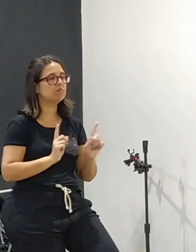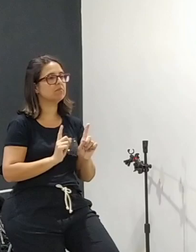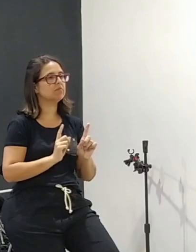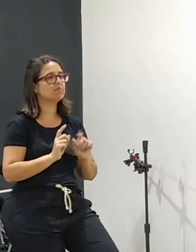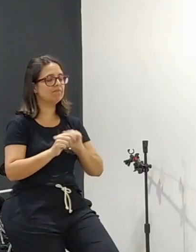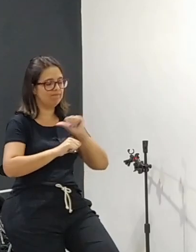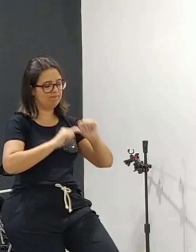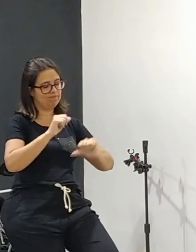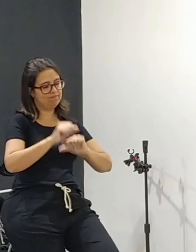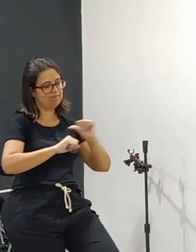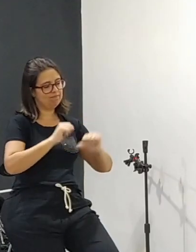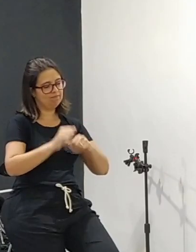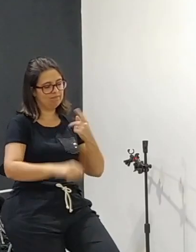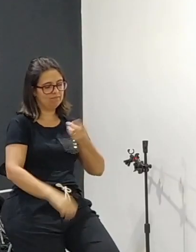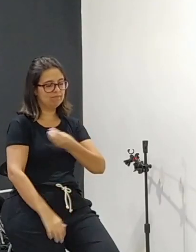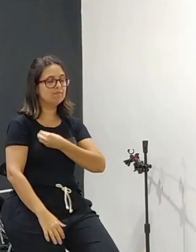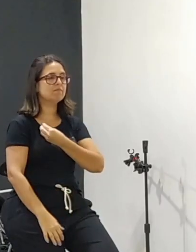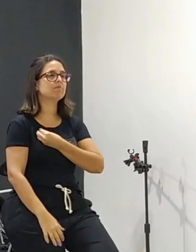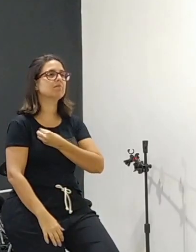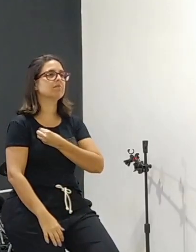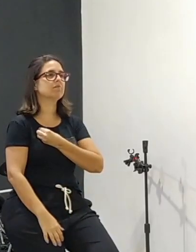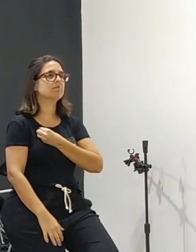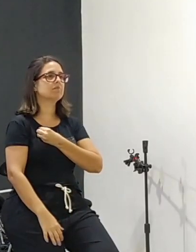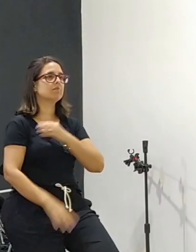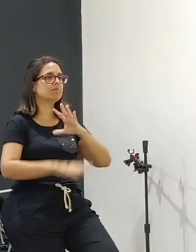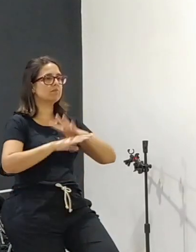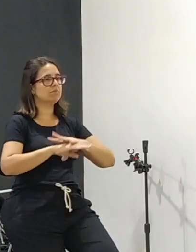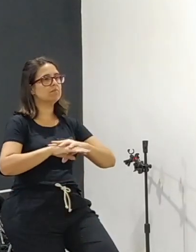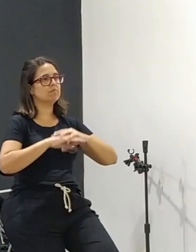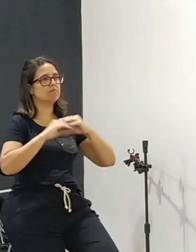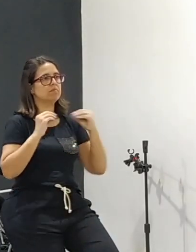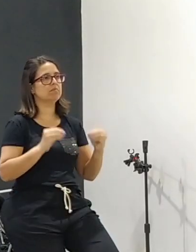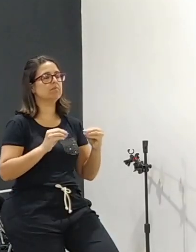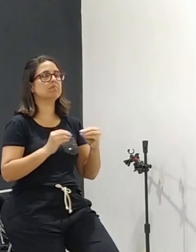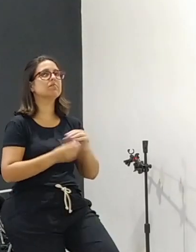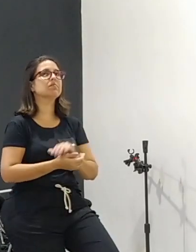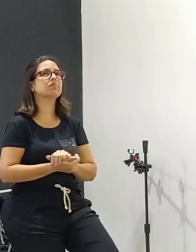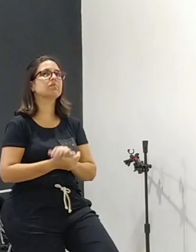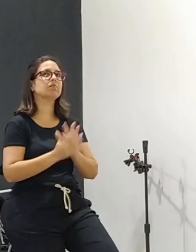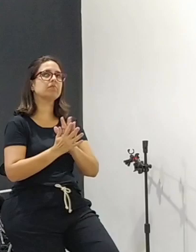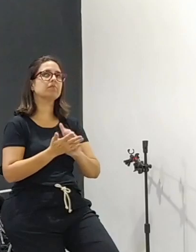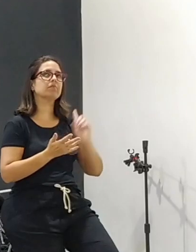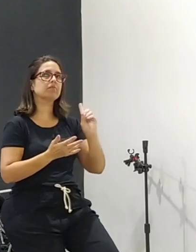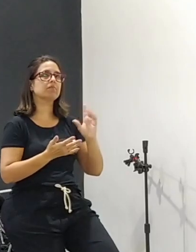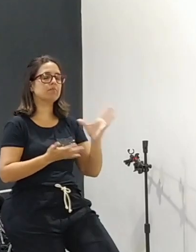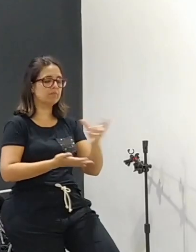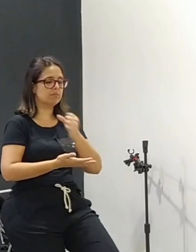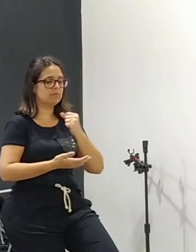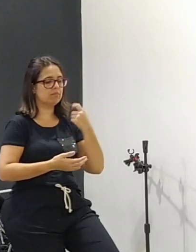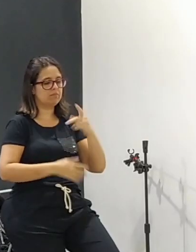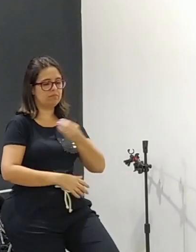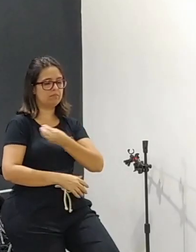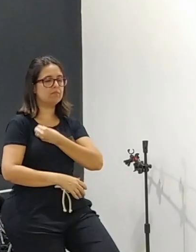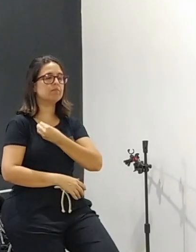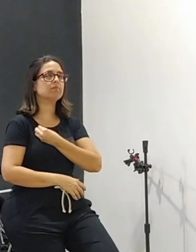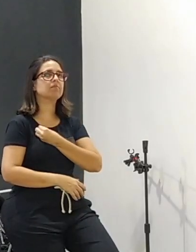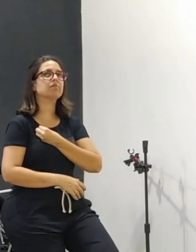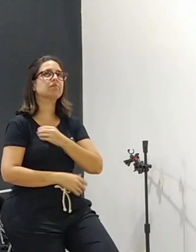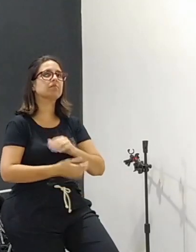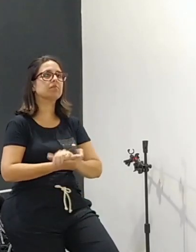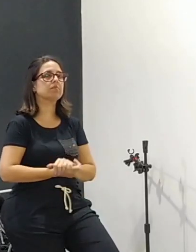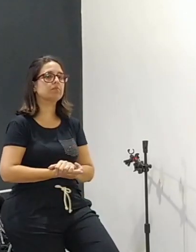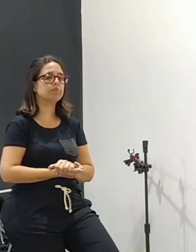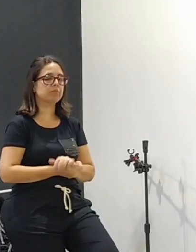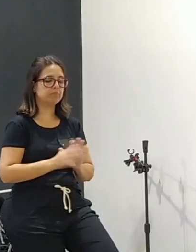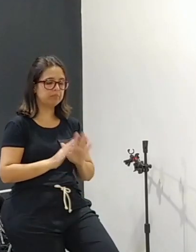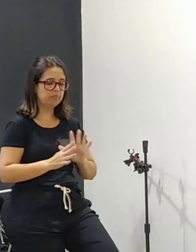é para te transformar, a palavra de Deus é para te curar, a palavra de Deus é para te salvar. Às vezes